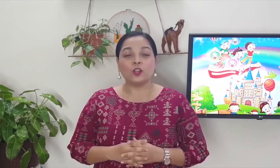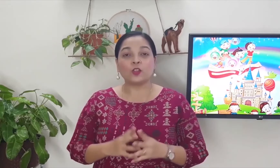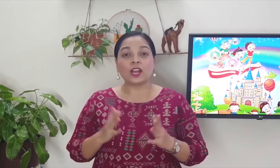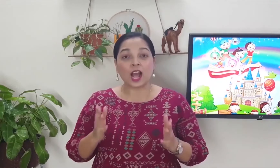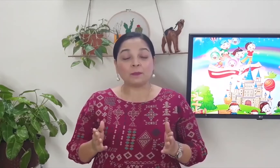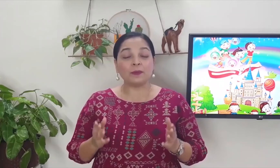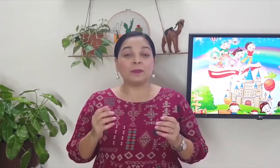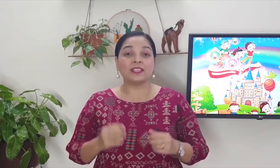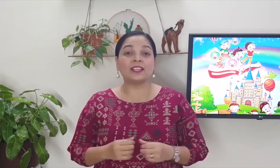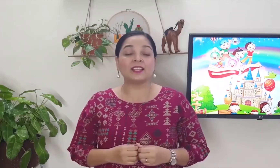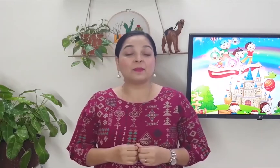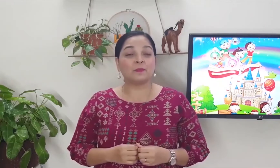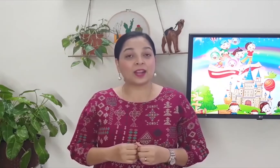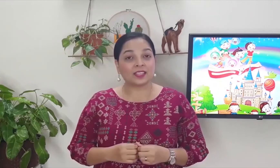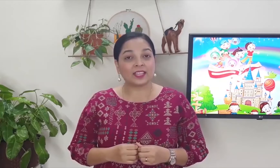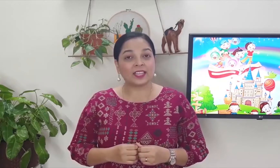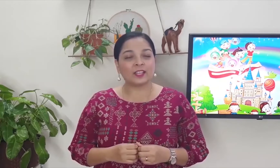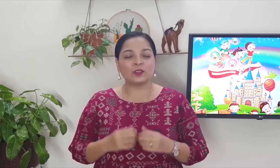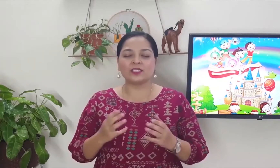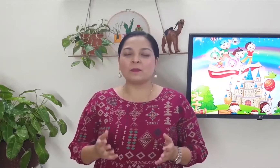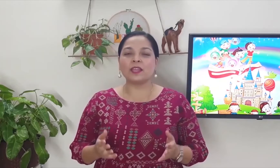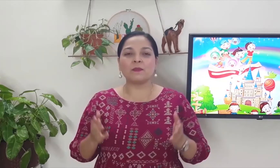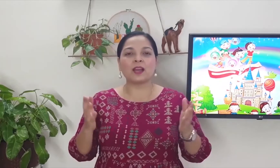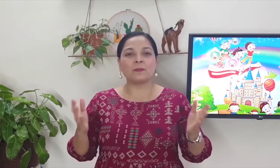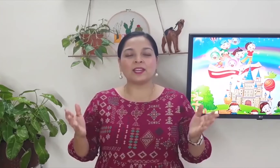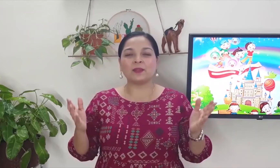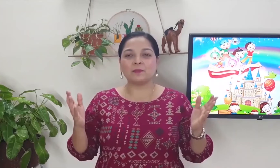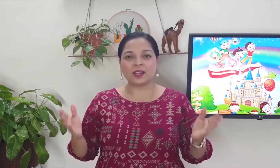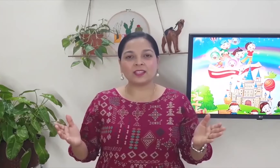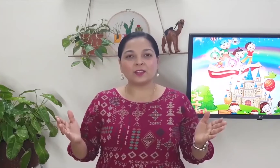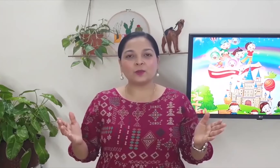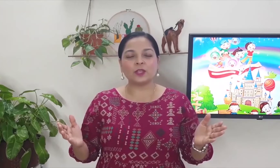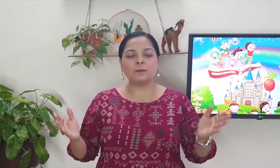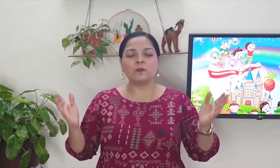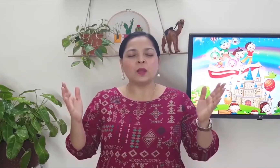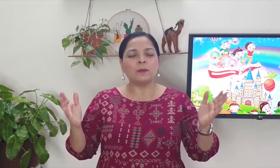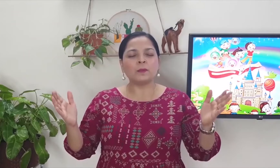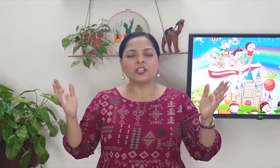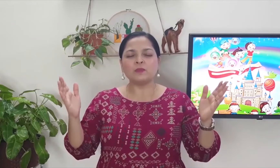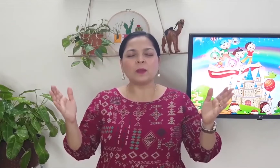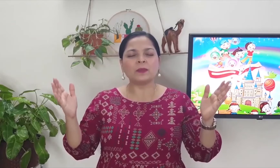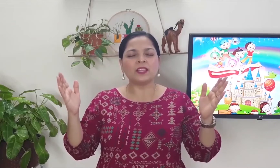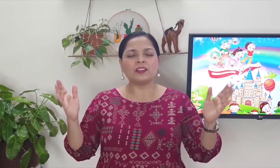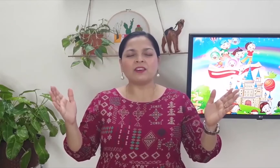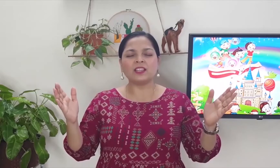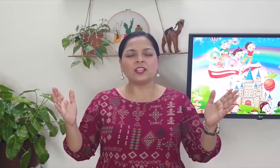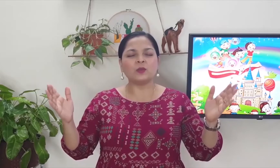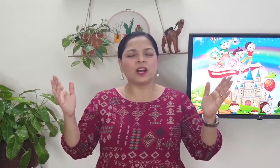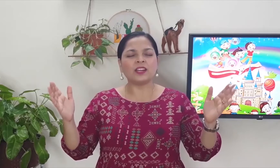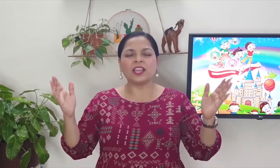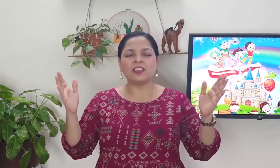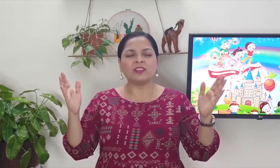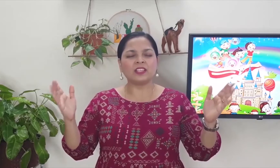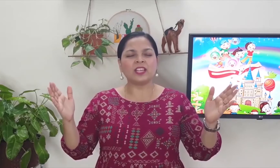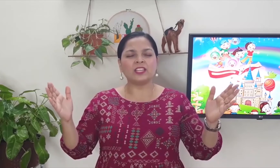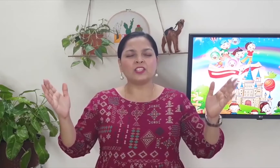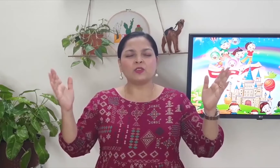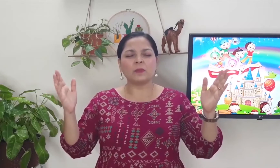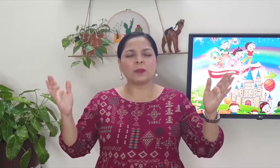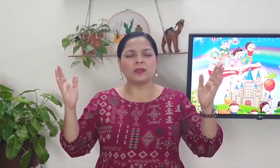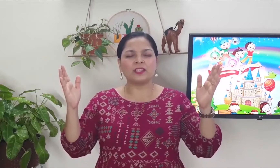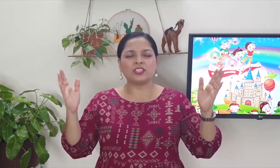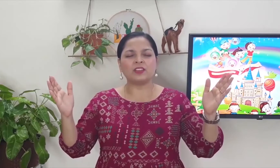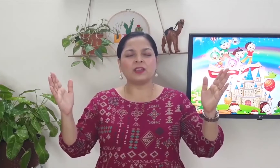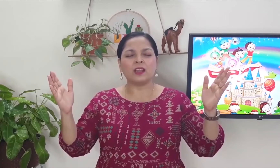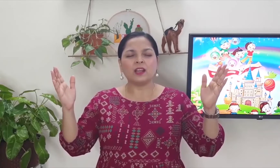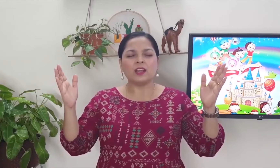छ। तपाईँले यो प्रार्थना गरिसक्नु भएको छ भने म तपाईँको लागि प्रार्थना गर्नेछु यस समय। परमेश्वर पिता, म तपाईँलाई धन्यवाद दिँदछु यस समय,